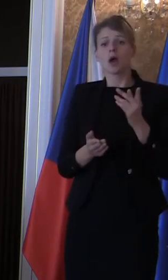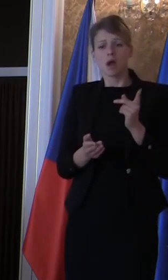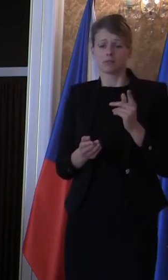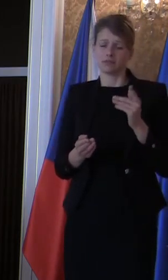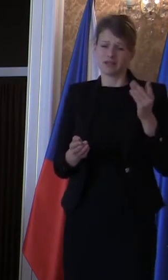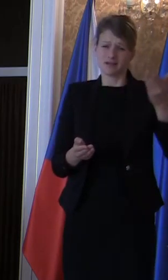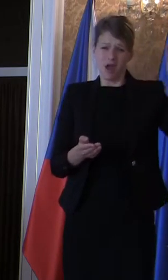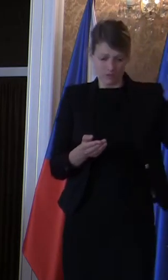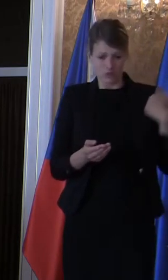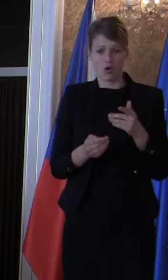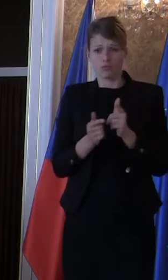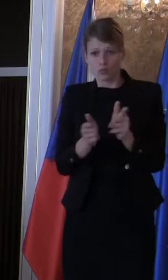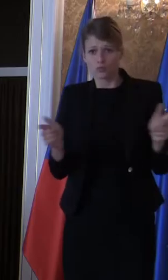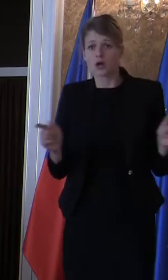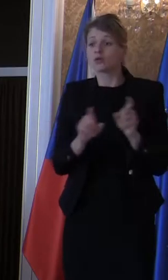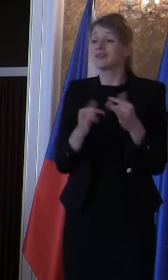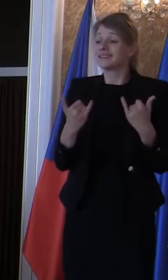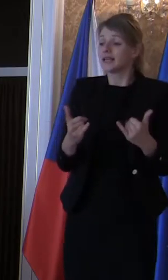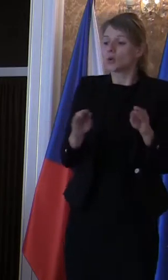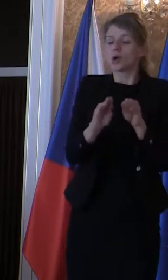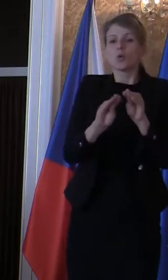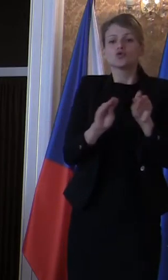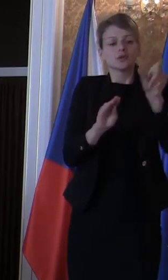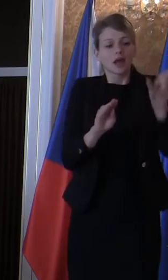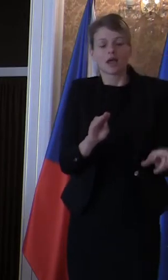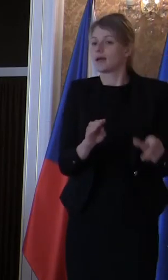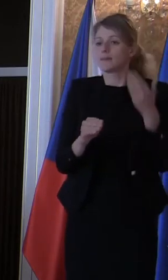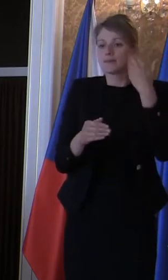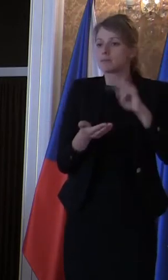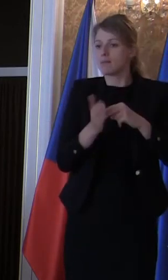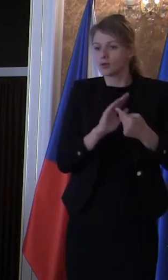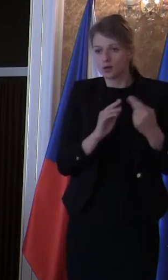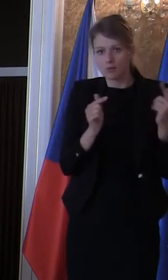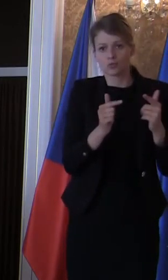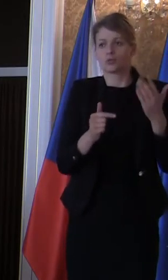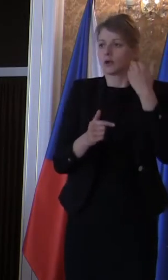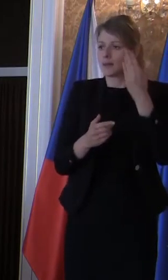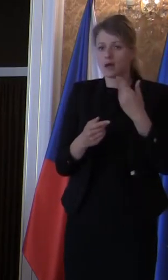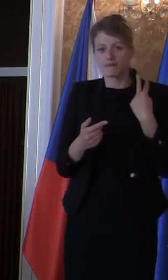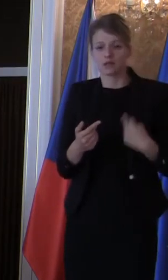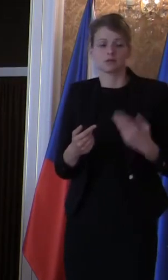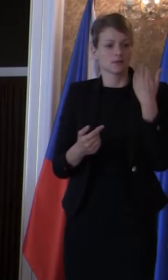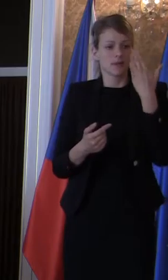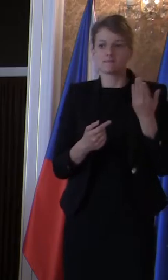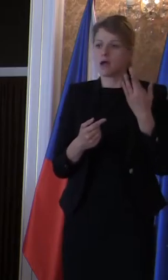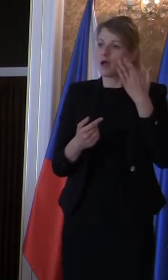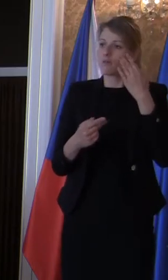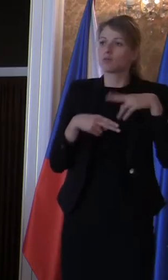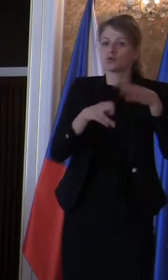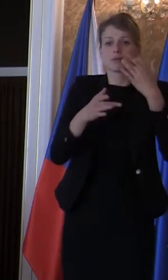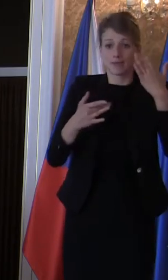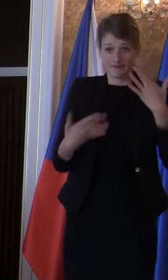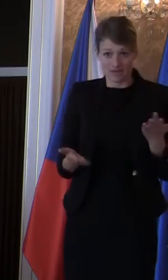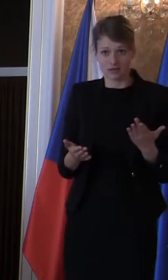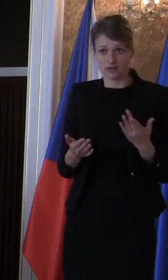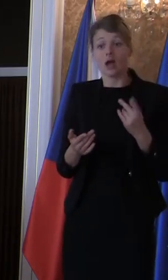přesto s těmi dětmi pracují za velmi slabé metodické dosavadní podpory a tak dále, a tak dále. Splátka dluhu, to je